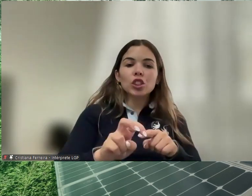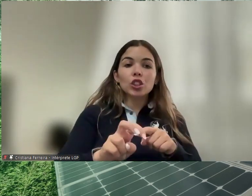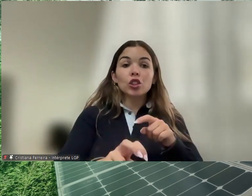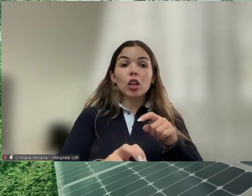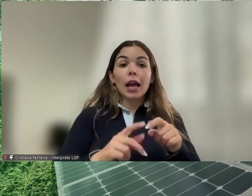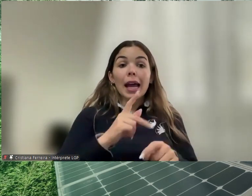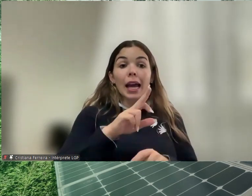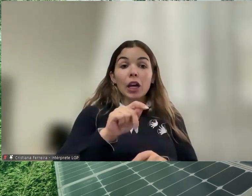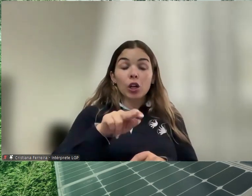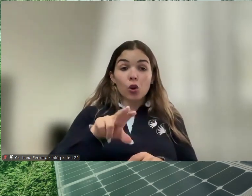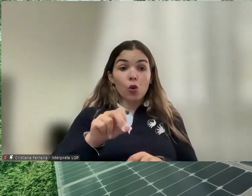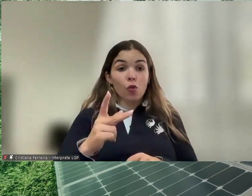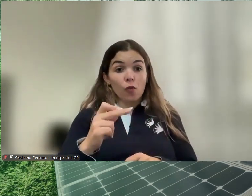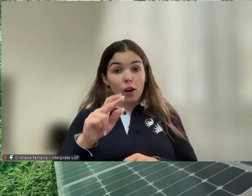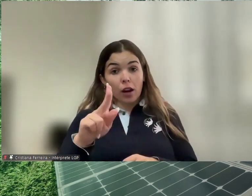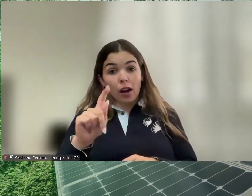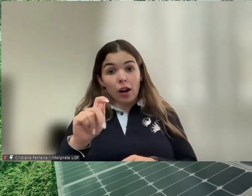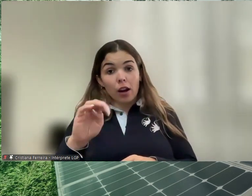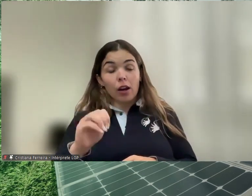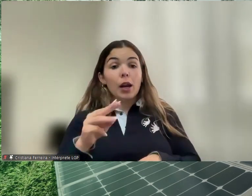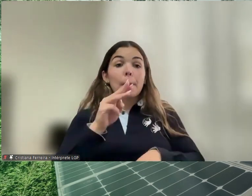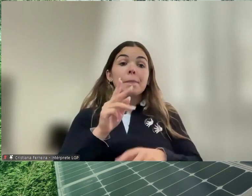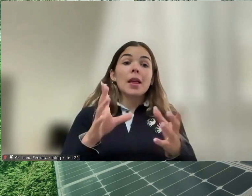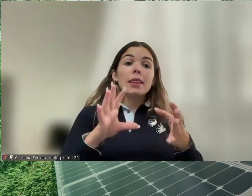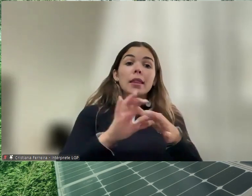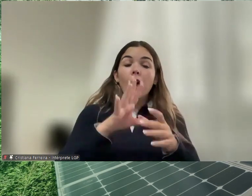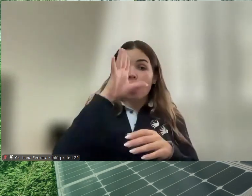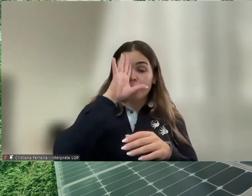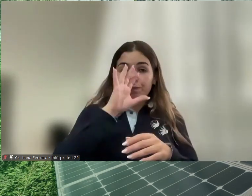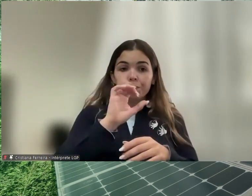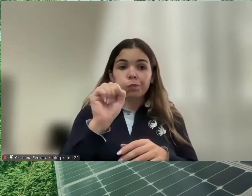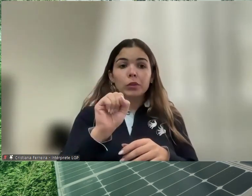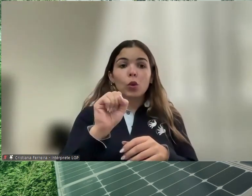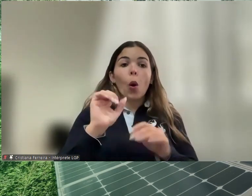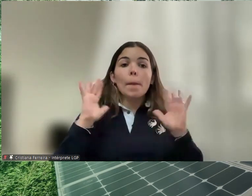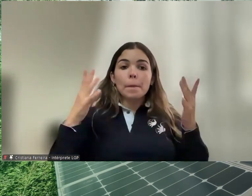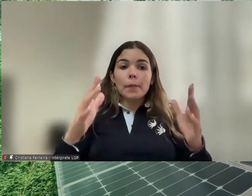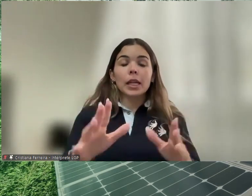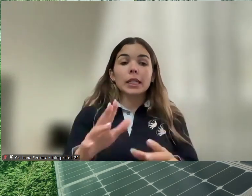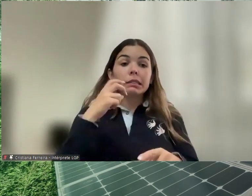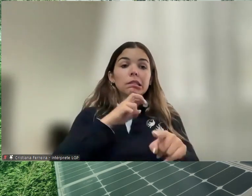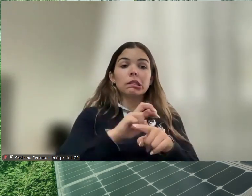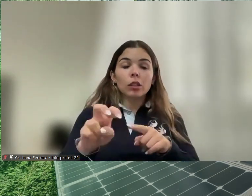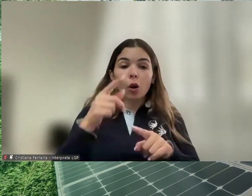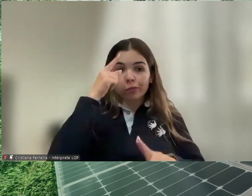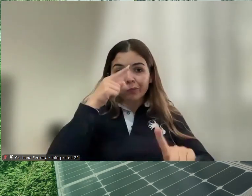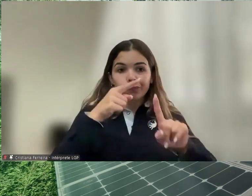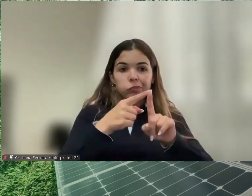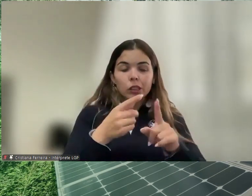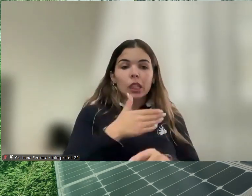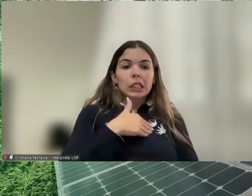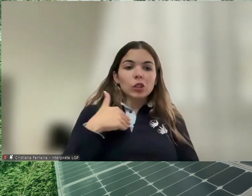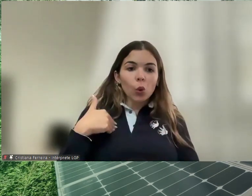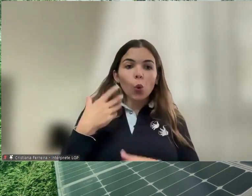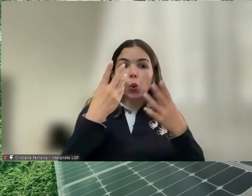certo ministério, digamos neste caso do Ministério do Ambiente e Energia. Os objetivos relacionados com a saúde e qualidade são